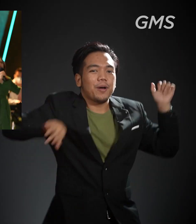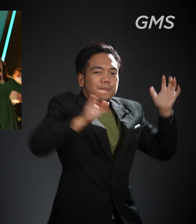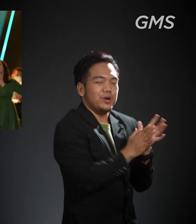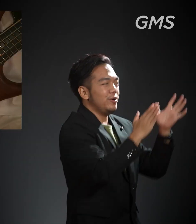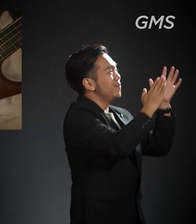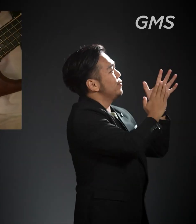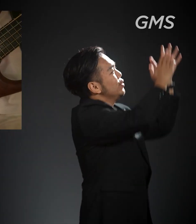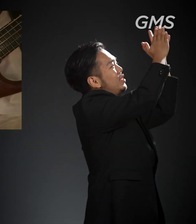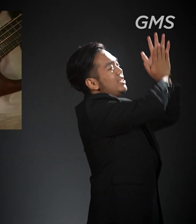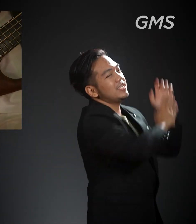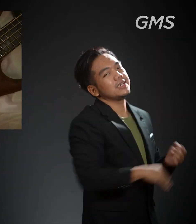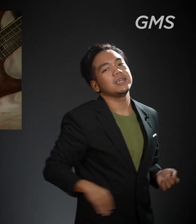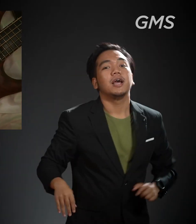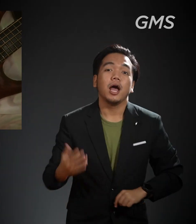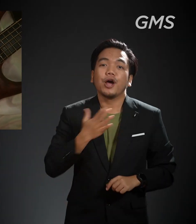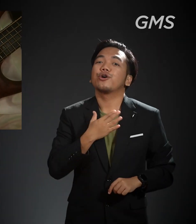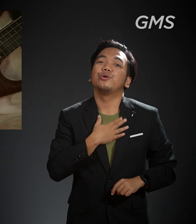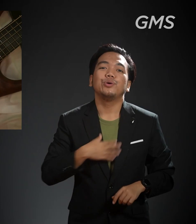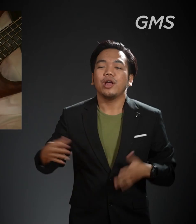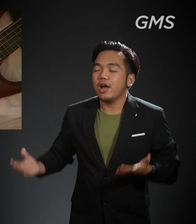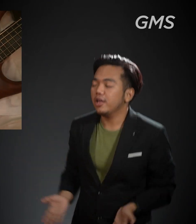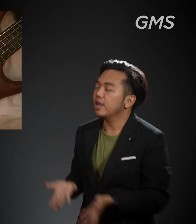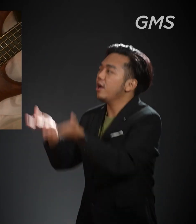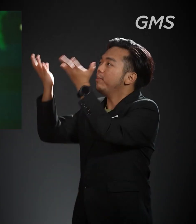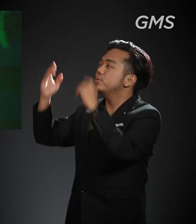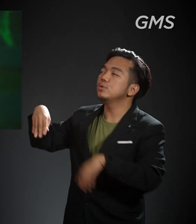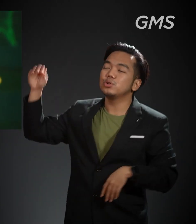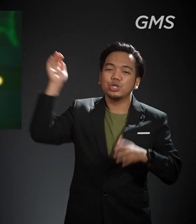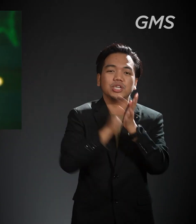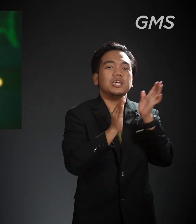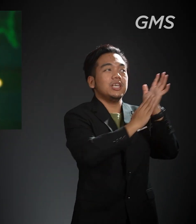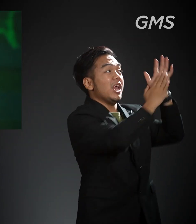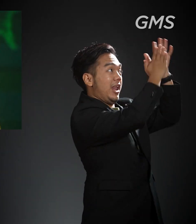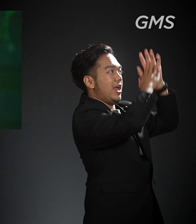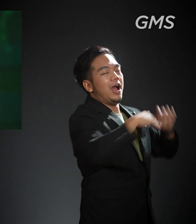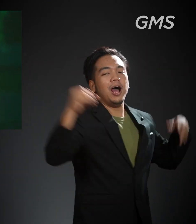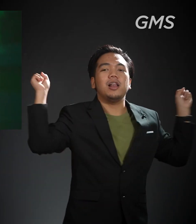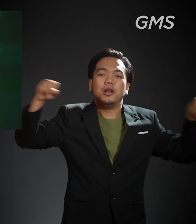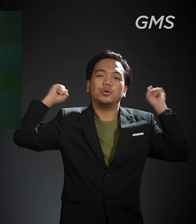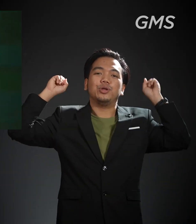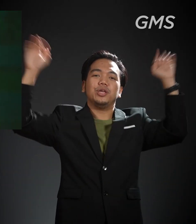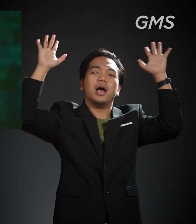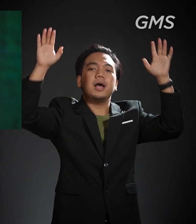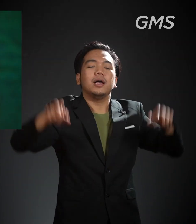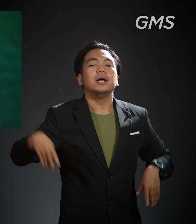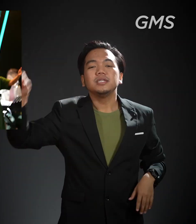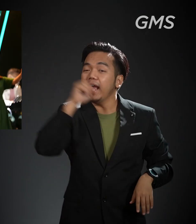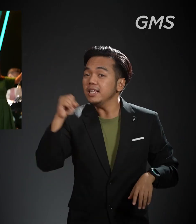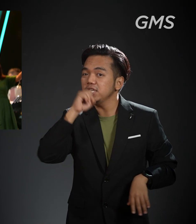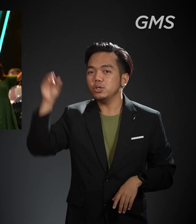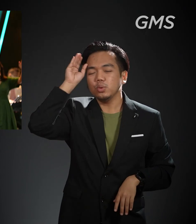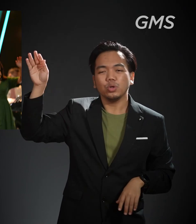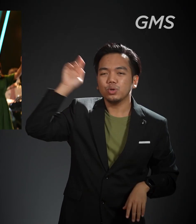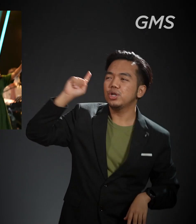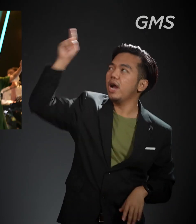sorak-sorai memuji. Ku naikkan pujian, haleluya,